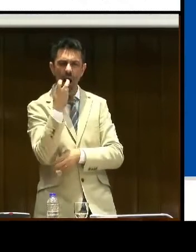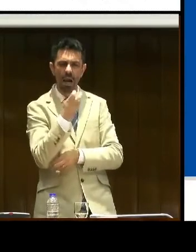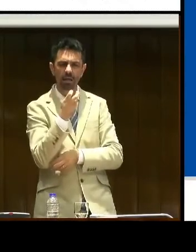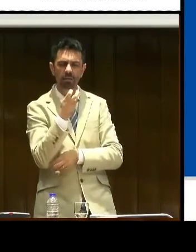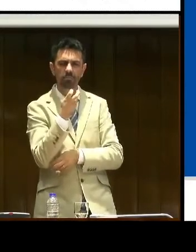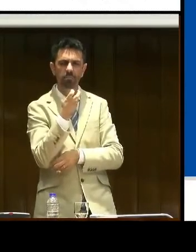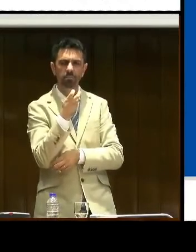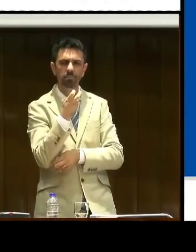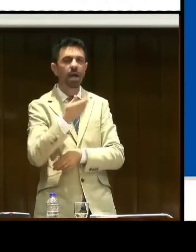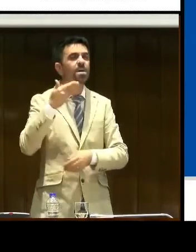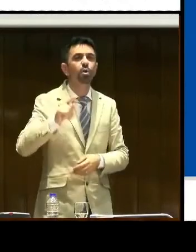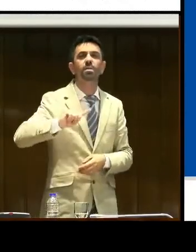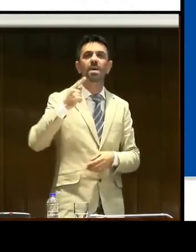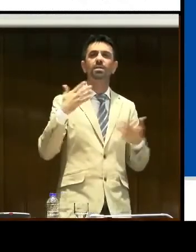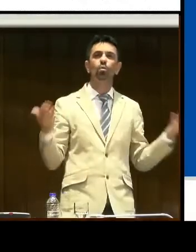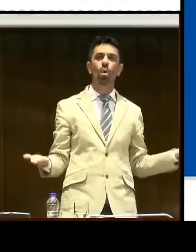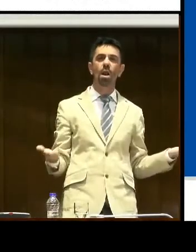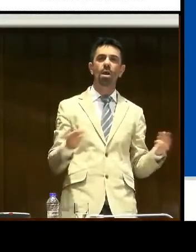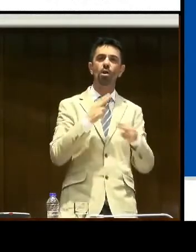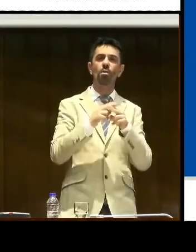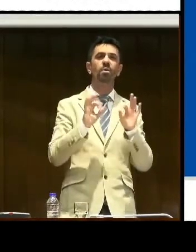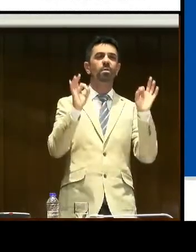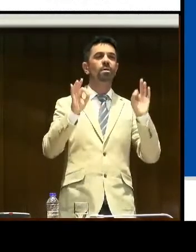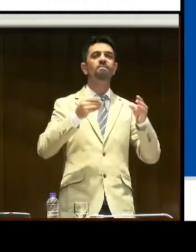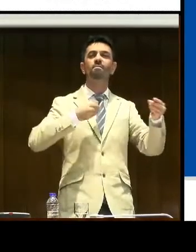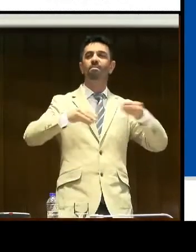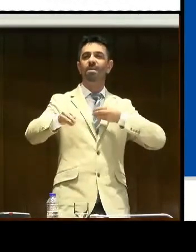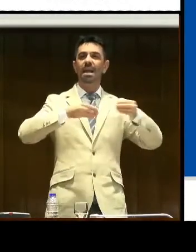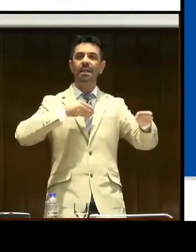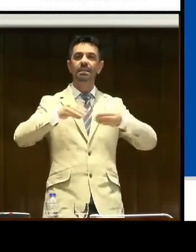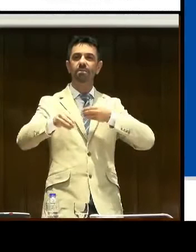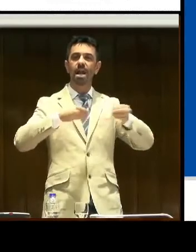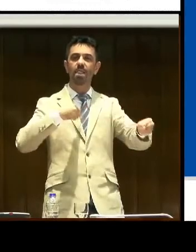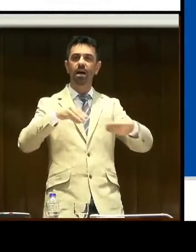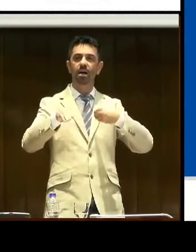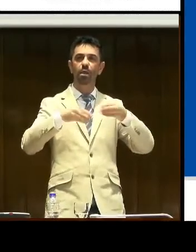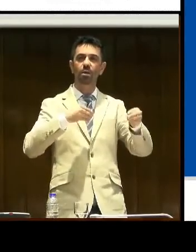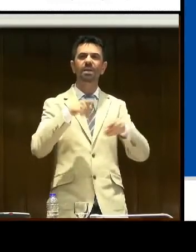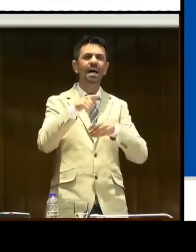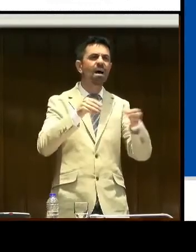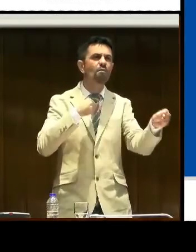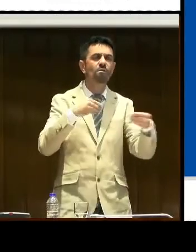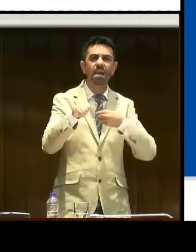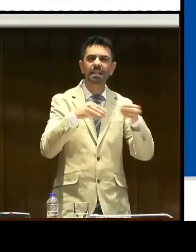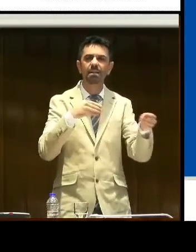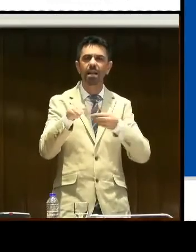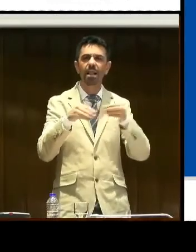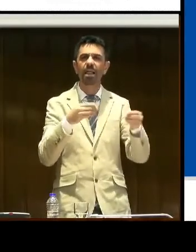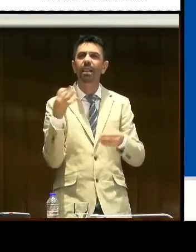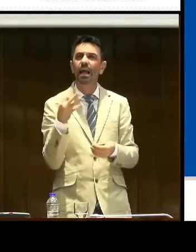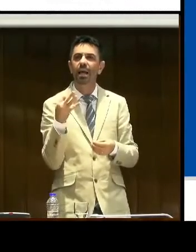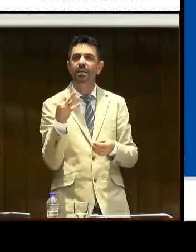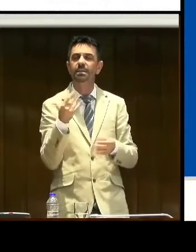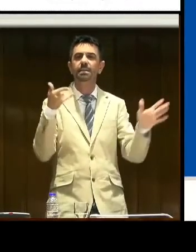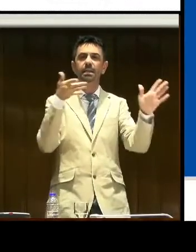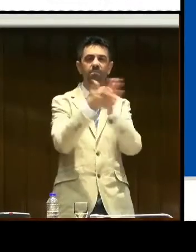La más importante es la denominada flexibilidad. Una flexibilidad que permite